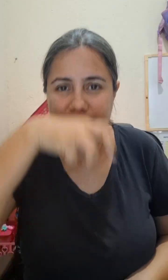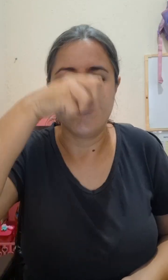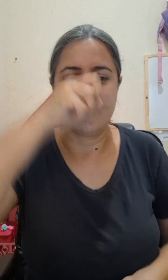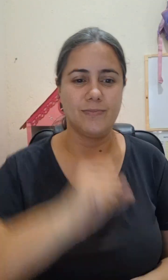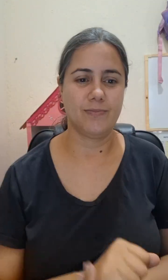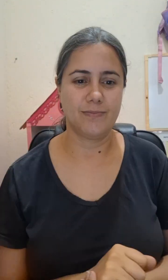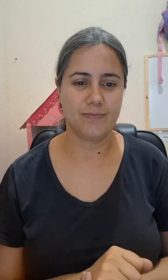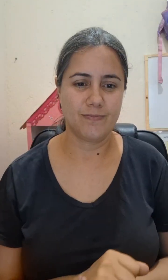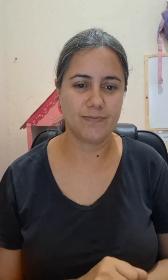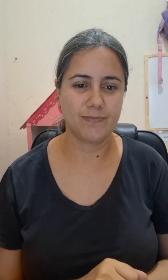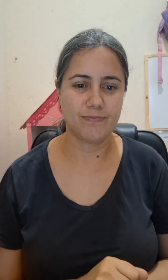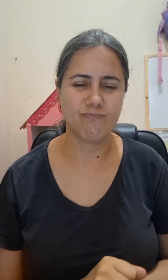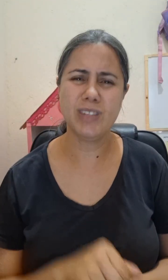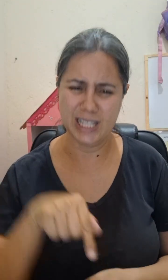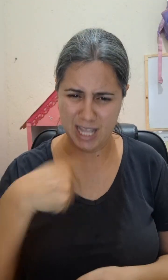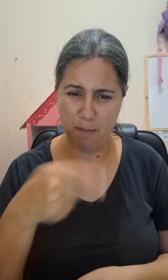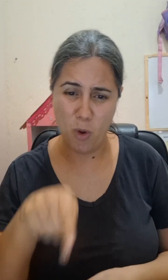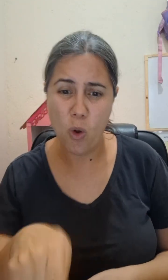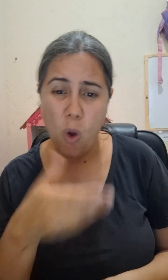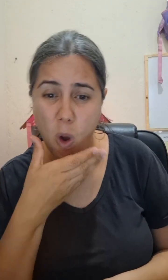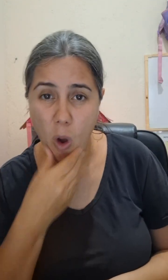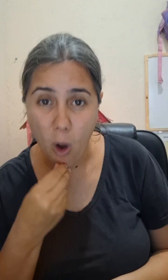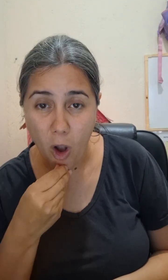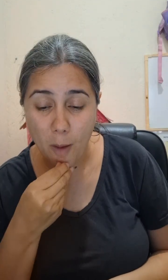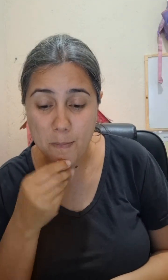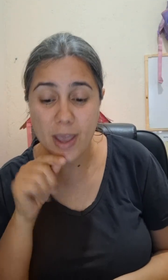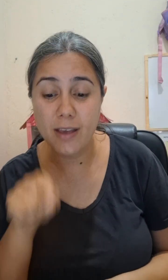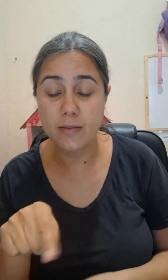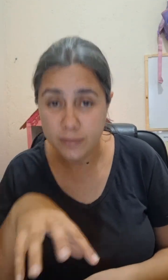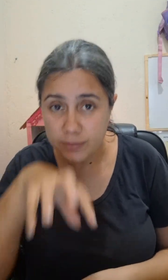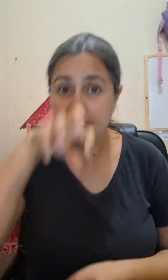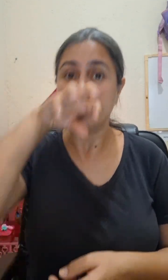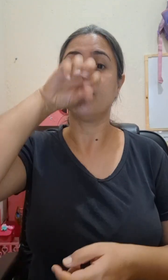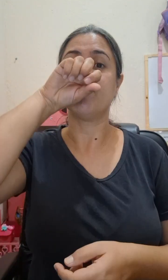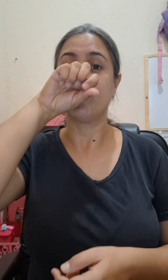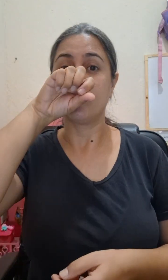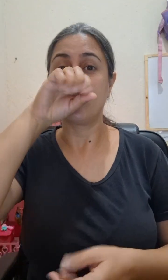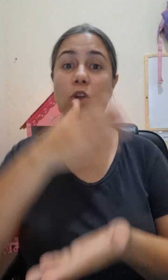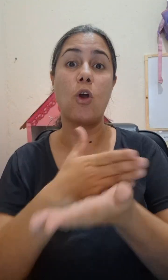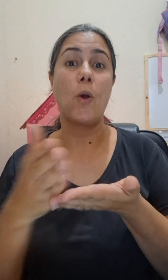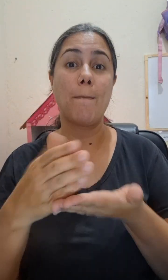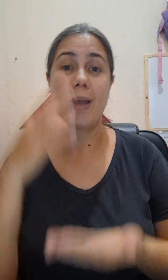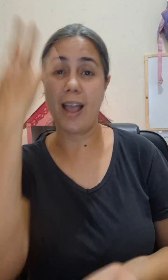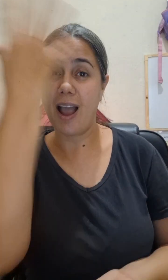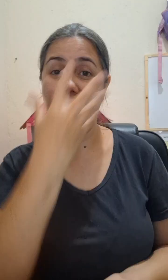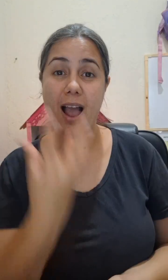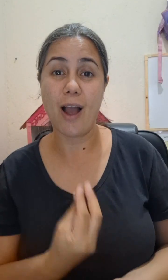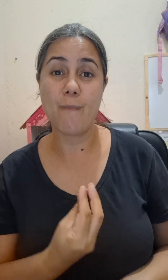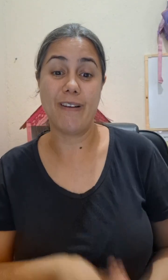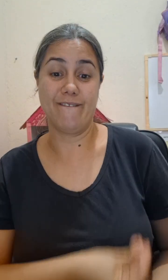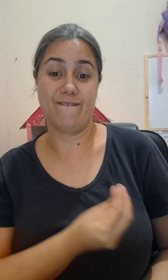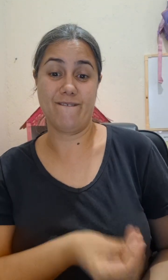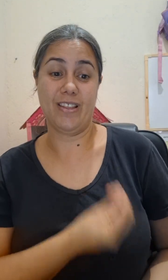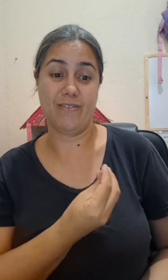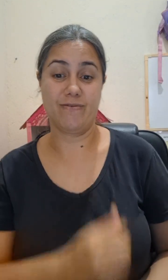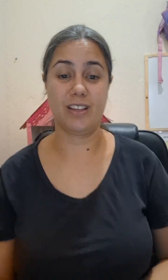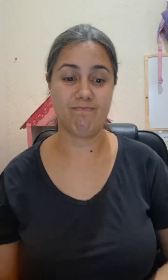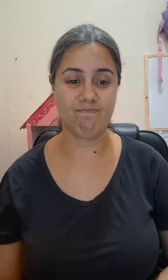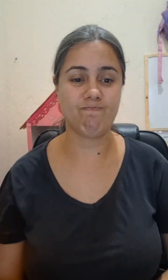já formadas e preparadas. O fôlego de vida, então. E depois o homem recebe